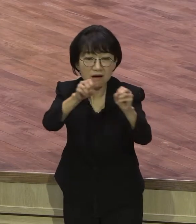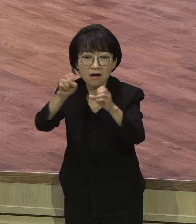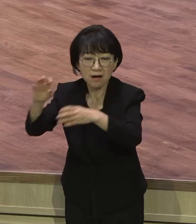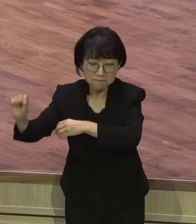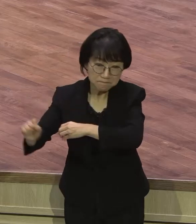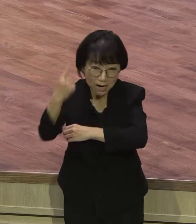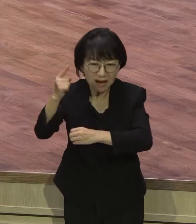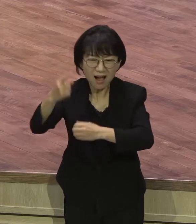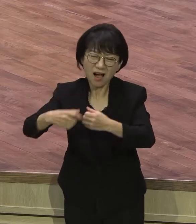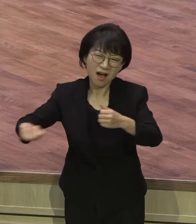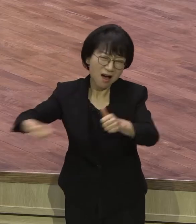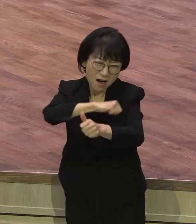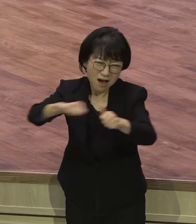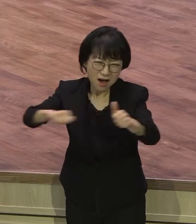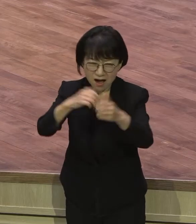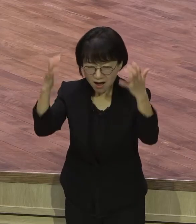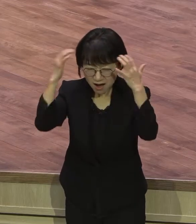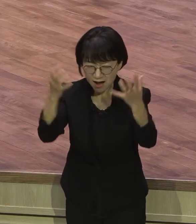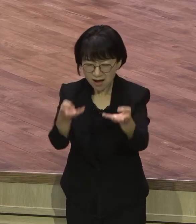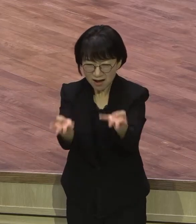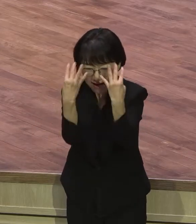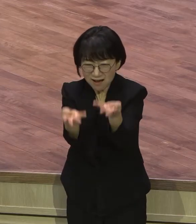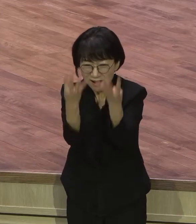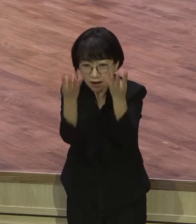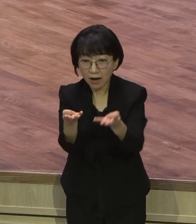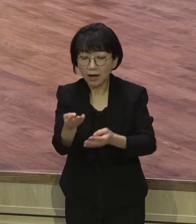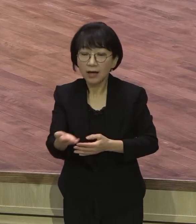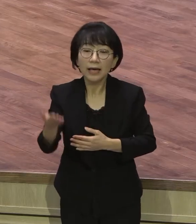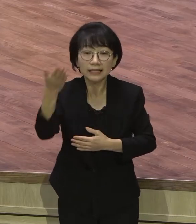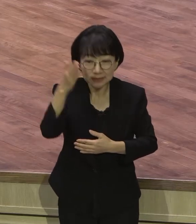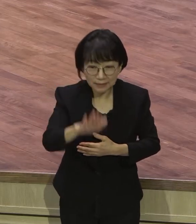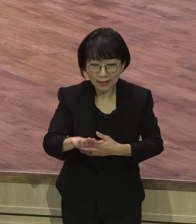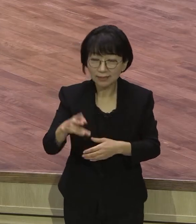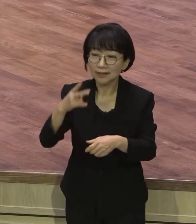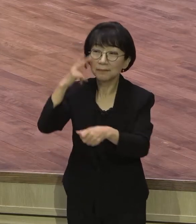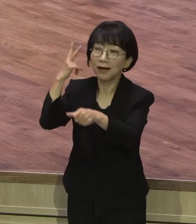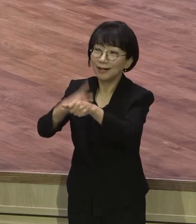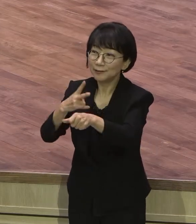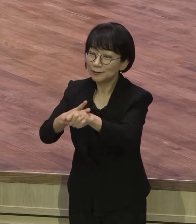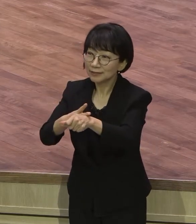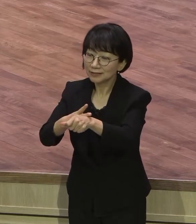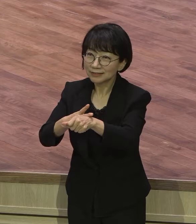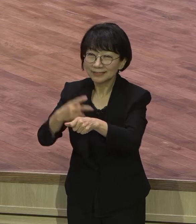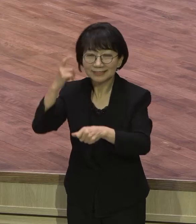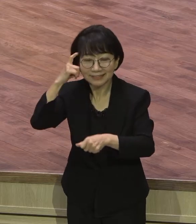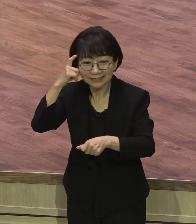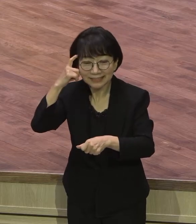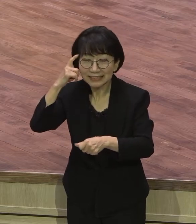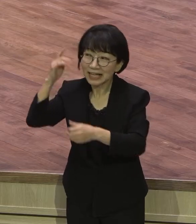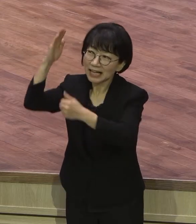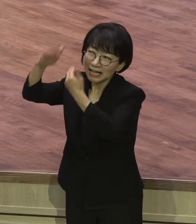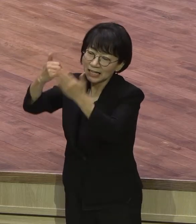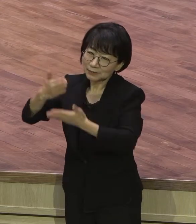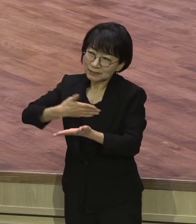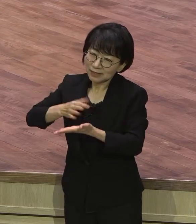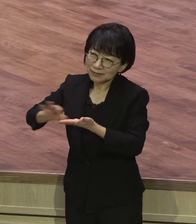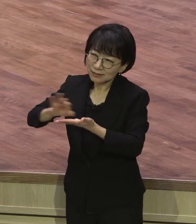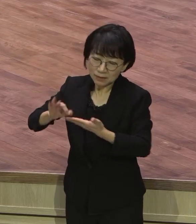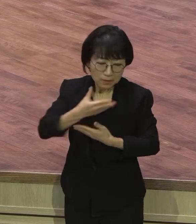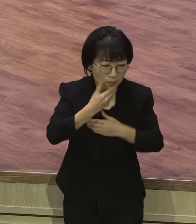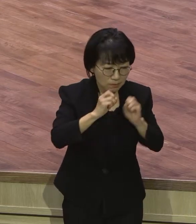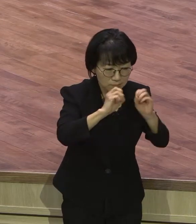초월입니다. 그러나 이 바울은 주님께서 자신을 사용해 주시는 것만